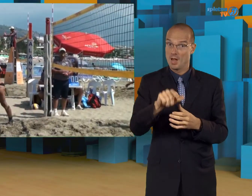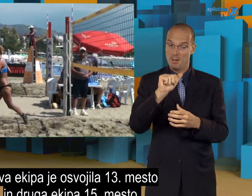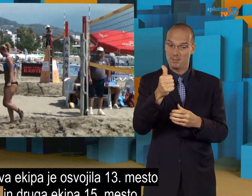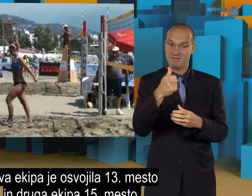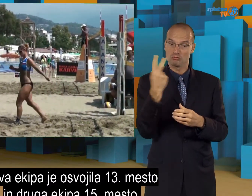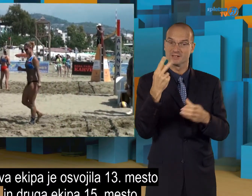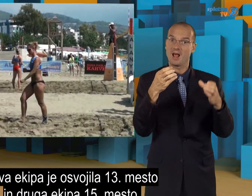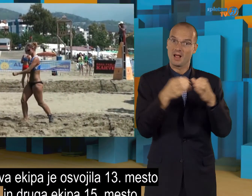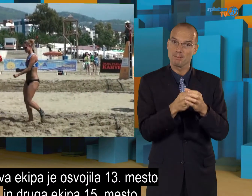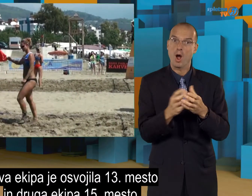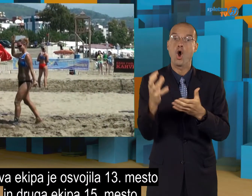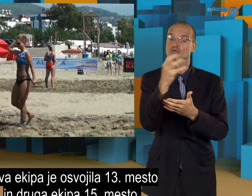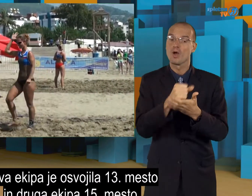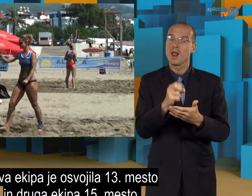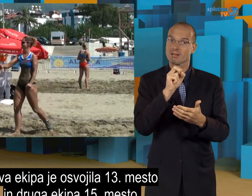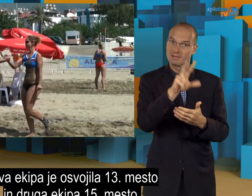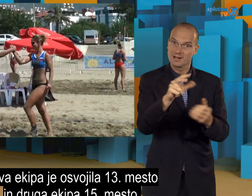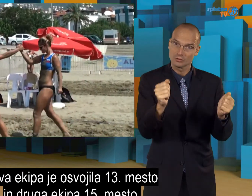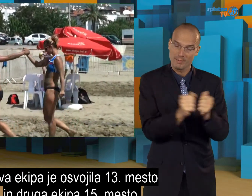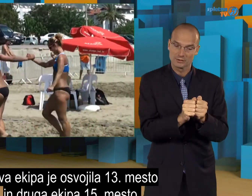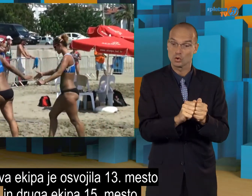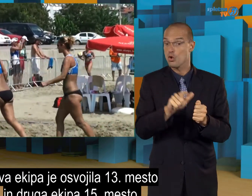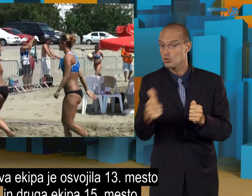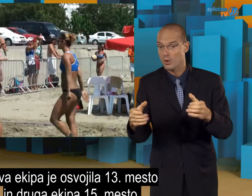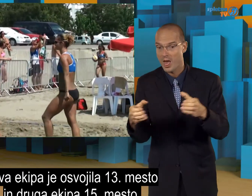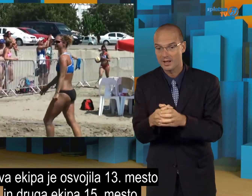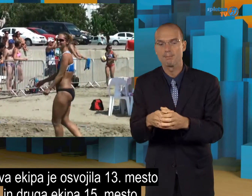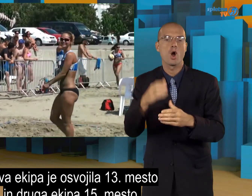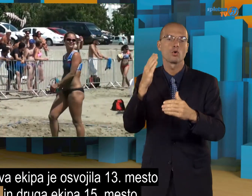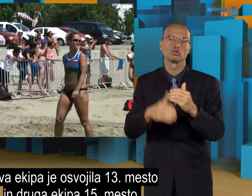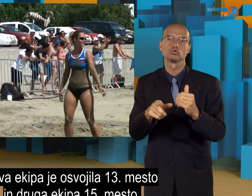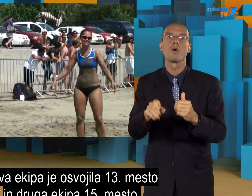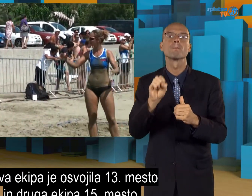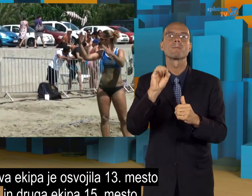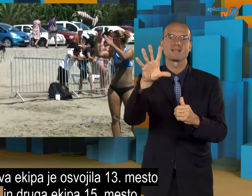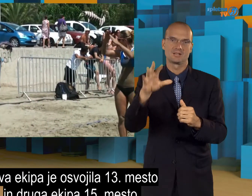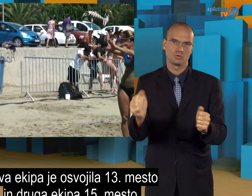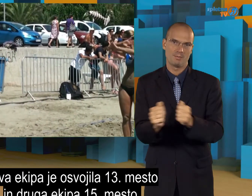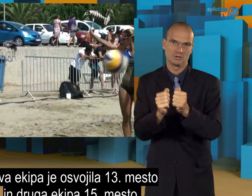Prva ekipa je osvojila 13. mesto in druga ekipa 15. mesto.